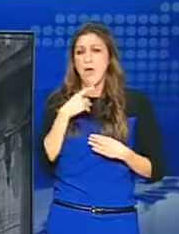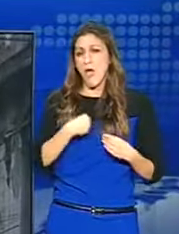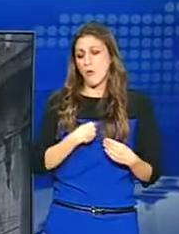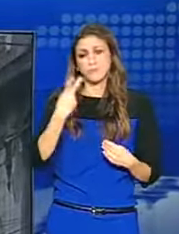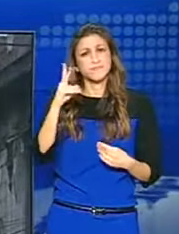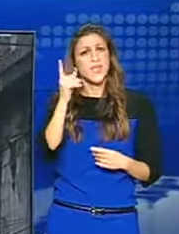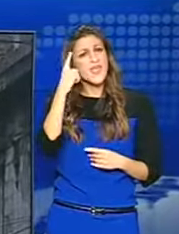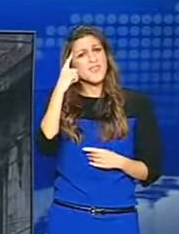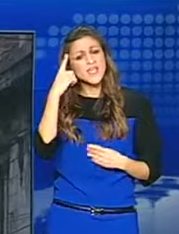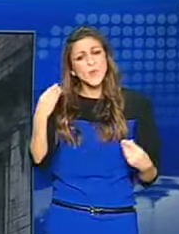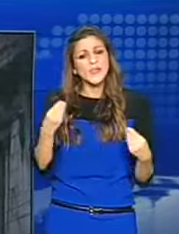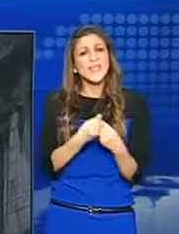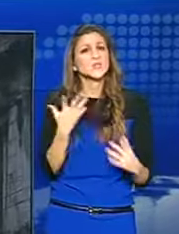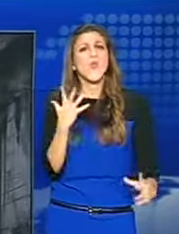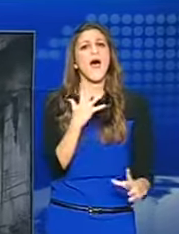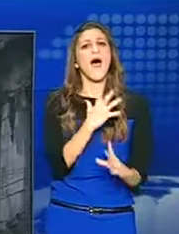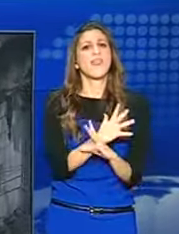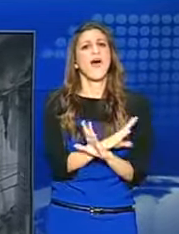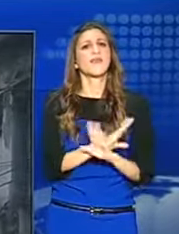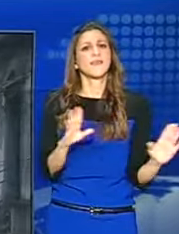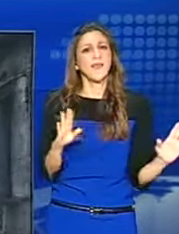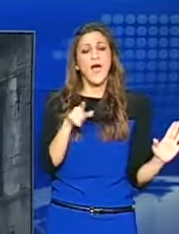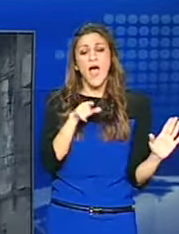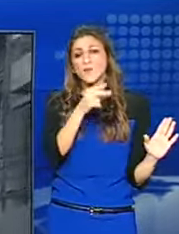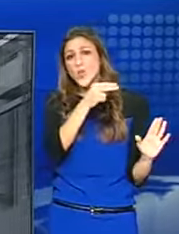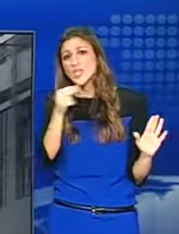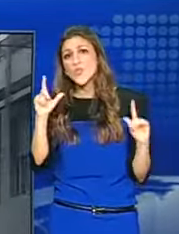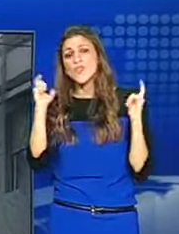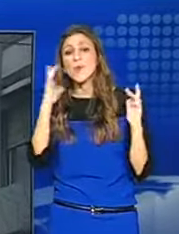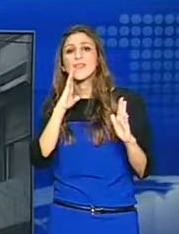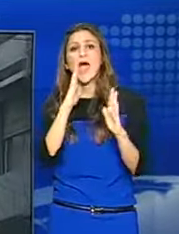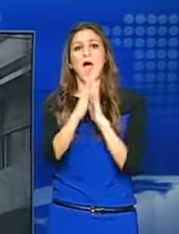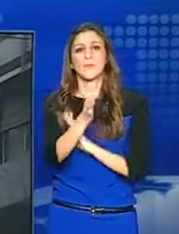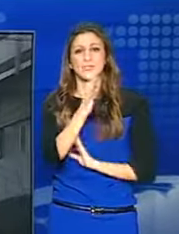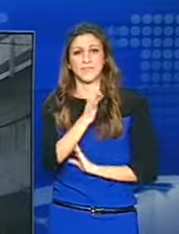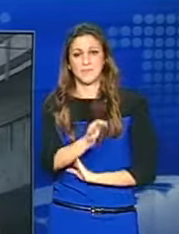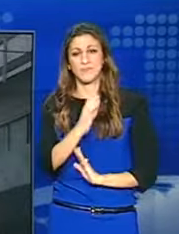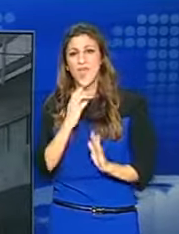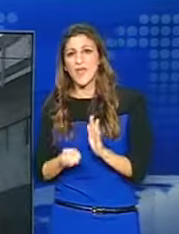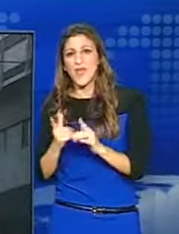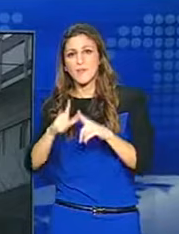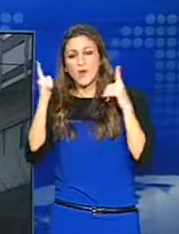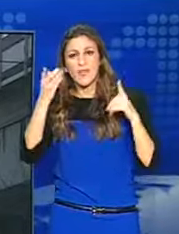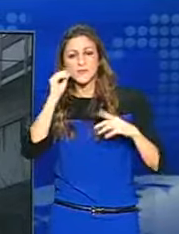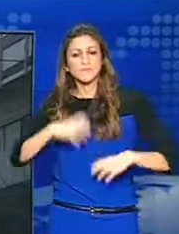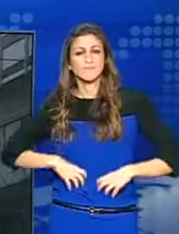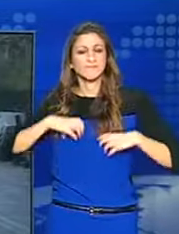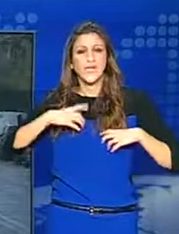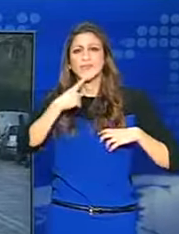αναρχικό χώρο και ότι θεωρεί την αναρχία τη μόνη άμεση δημοκρατία η συγκρο κάλεσε τον ν αλέξη τσίπρα να τον διαγράψει αλλιώς όπως